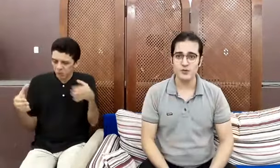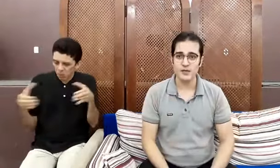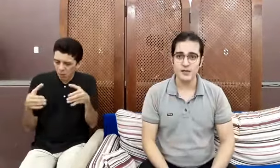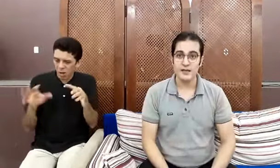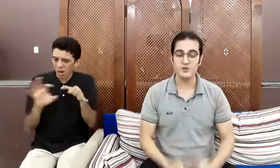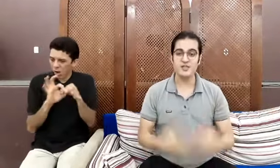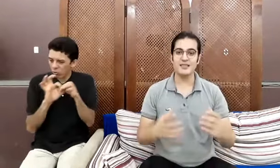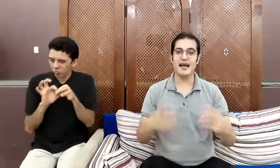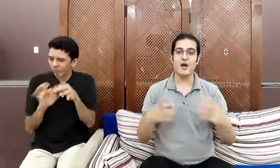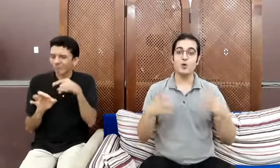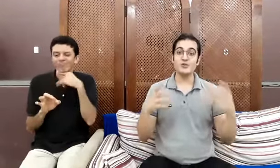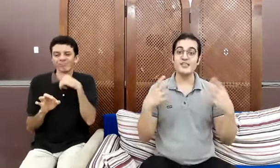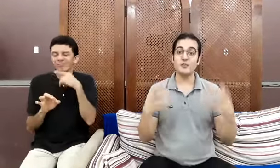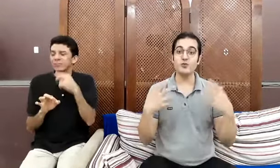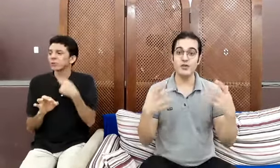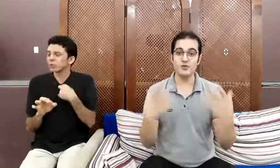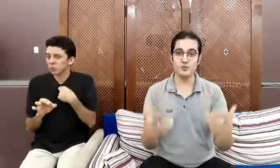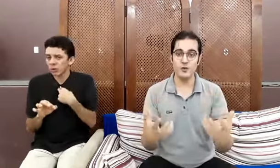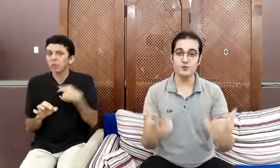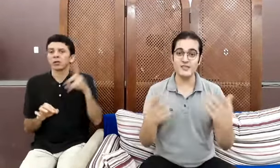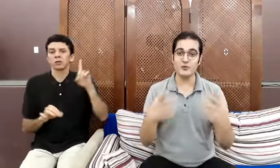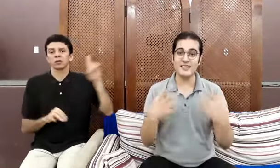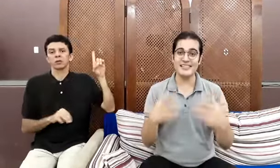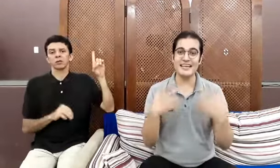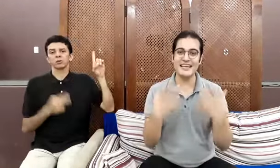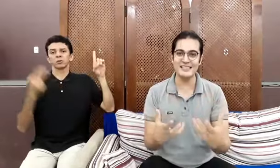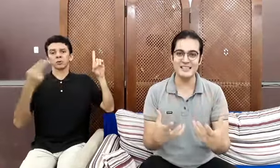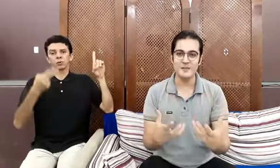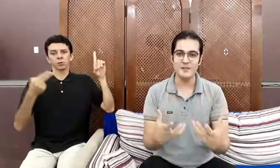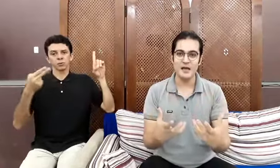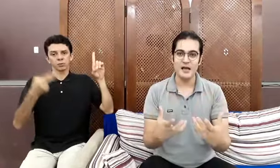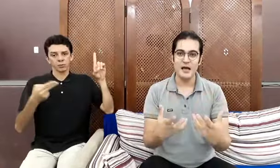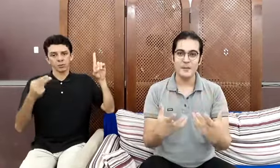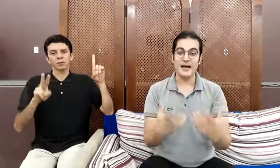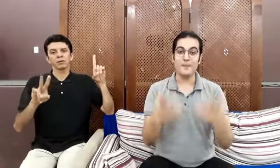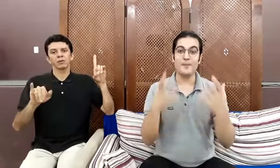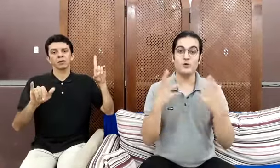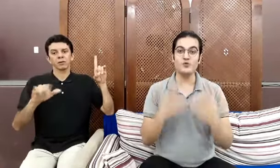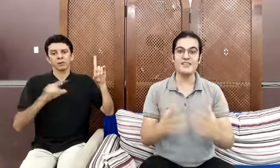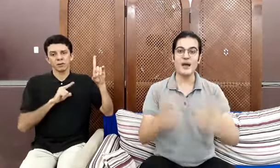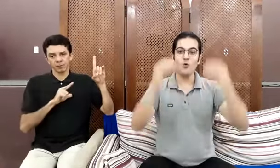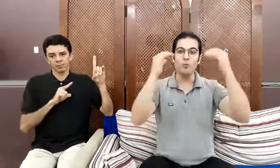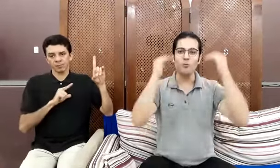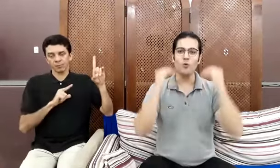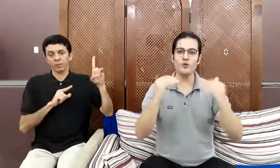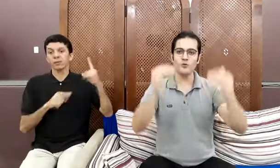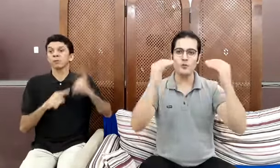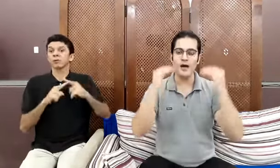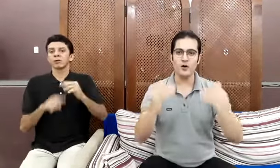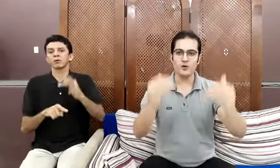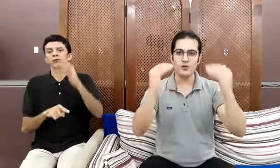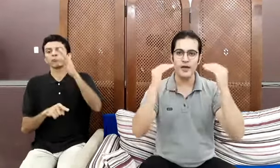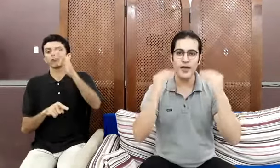juntos. Deus está usando isso, meu irmão, usando essa crise para produzir algo muito maior do que eu e